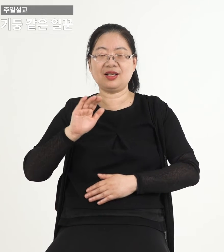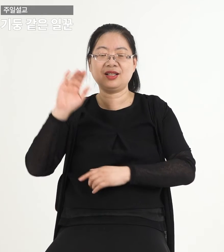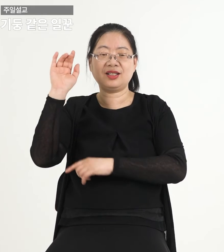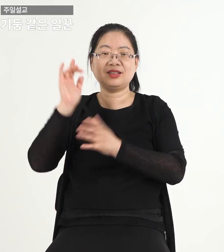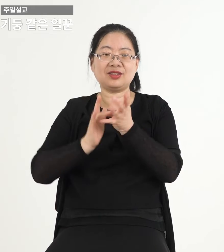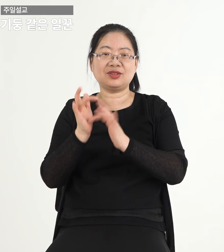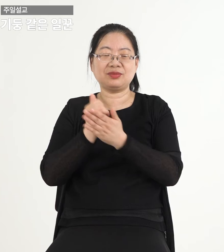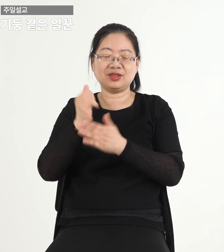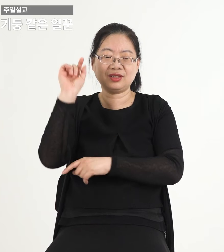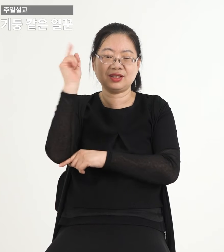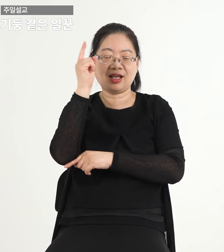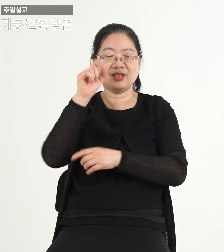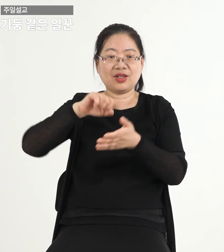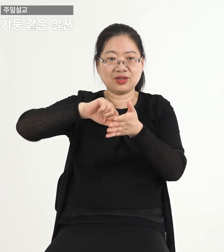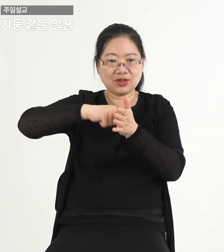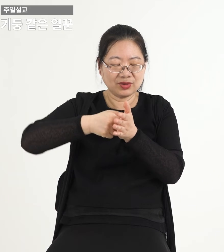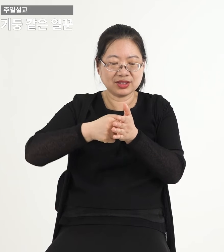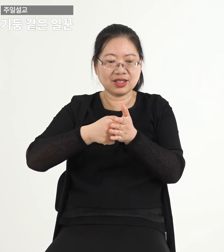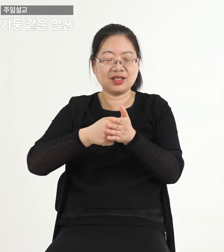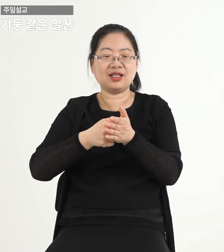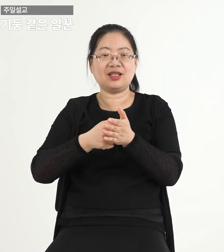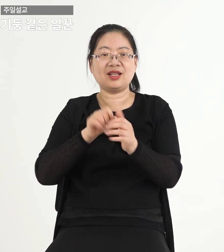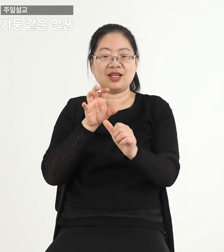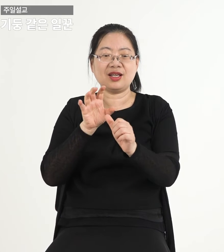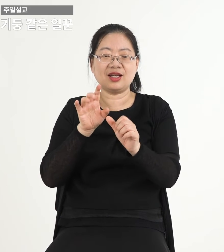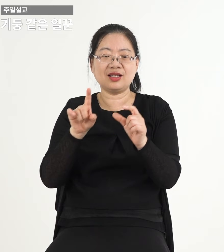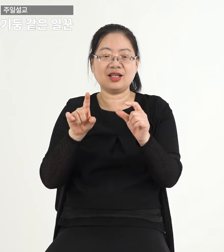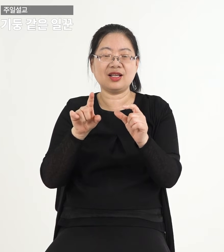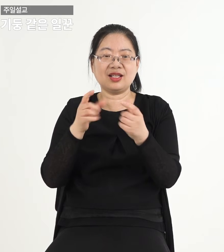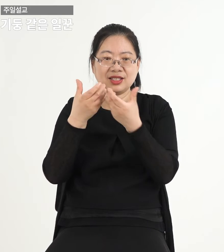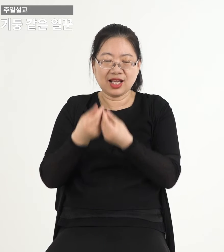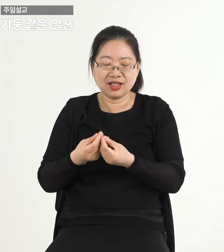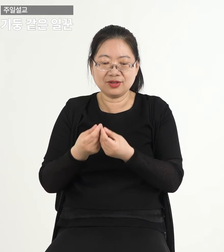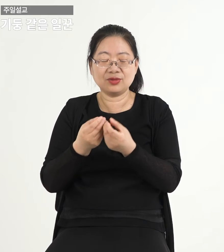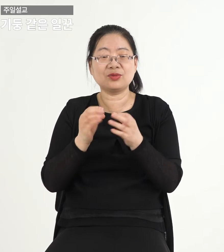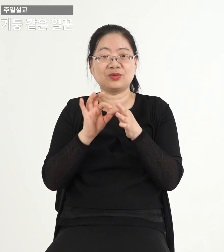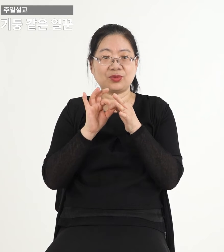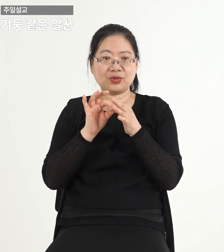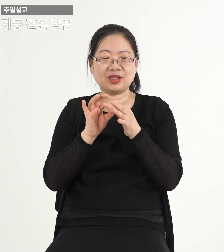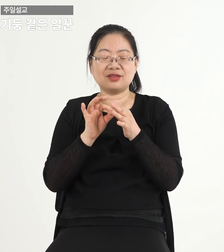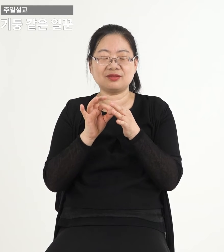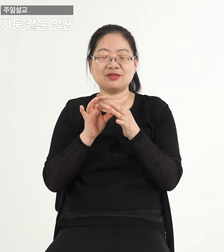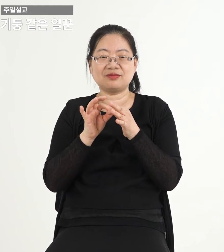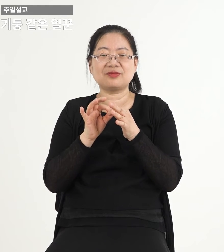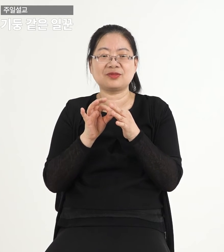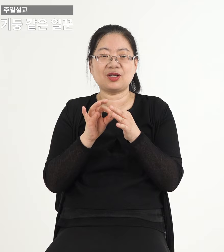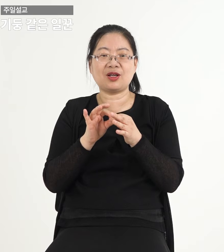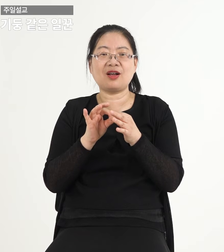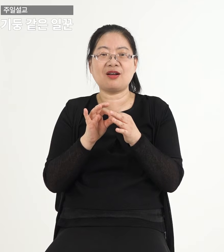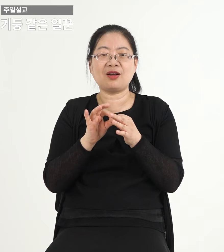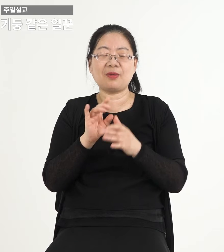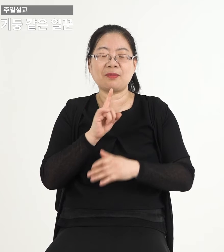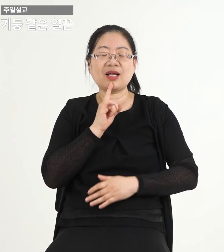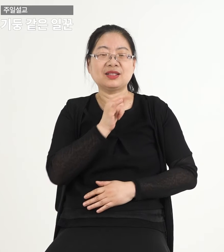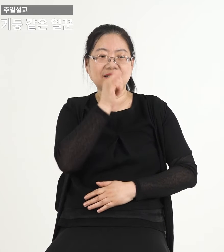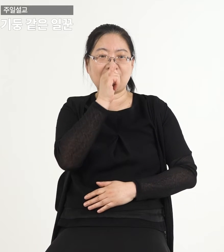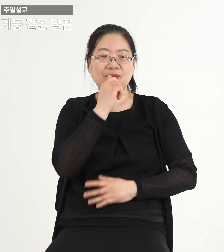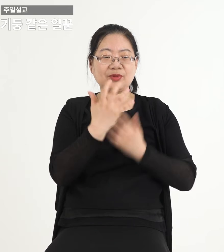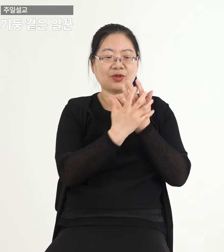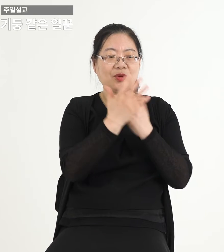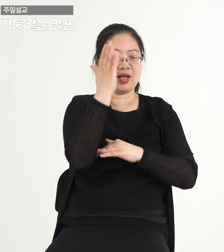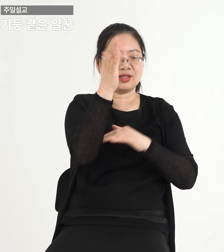통해서 그걸 뒤집는 거죠. 뭐가 진짜 문이냐? 그 회당문이 진짜 문이